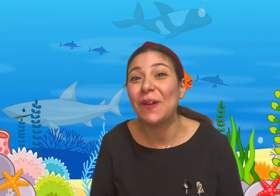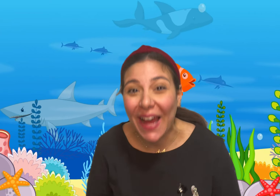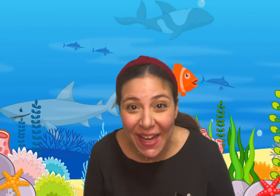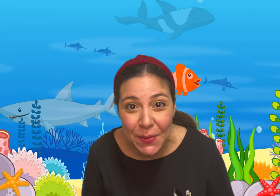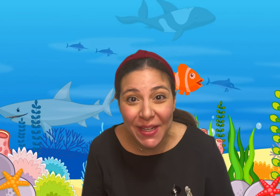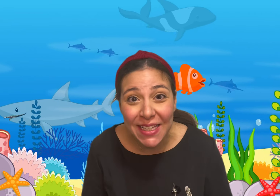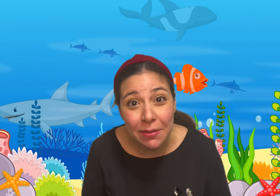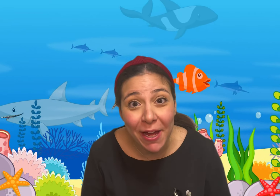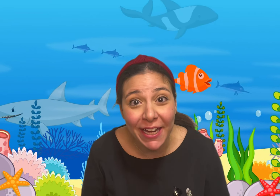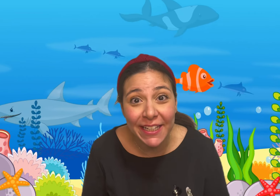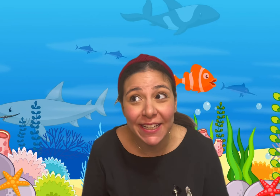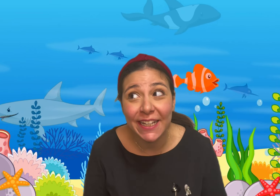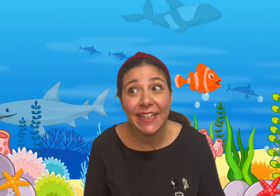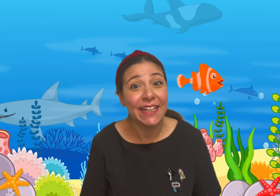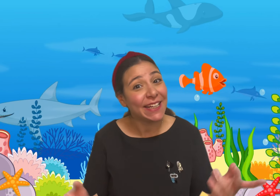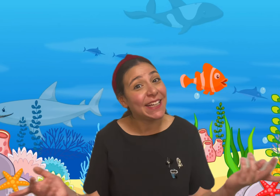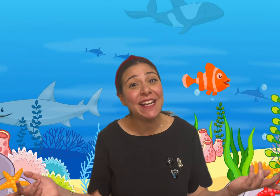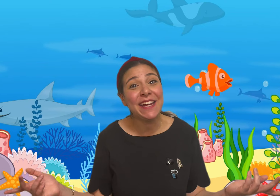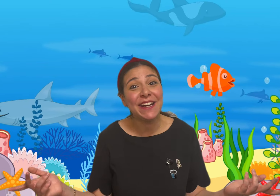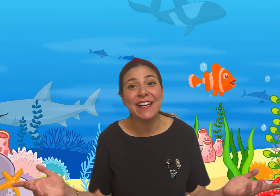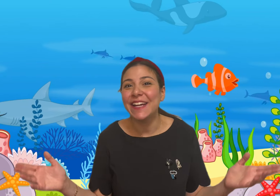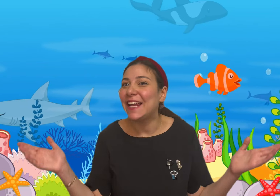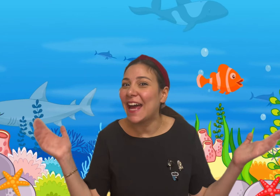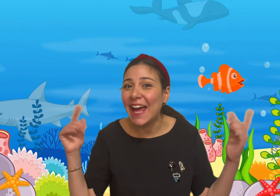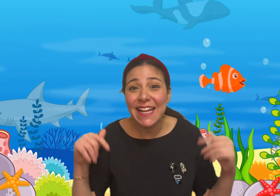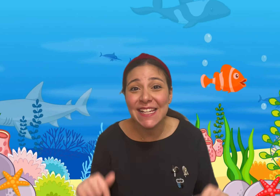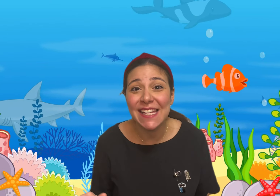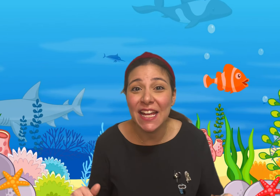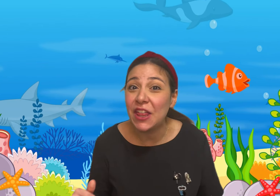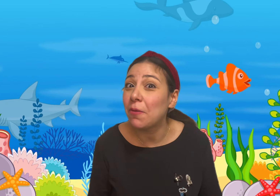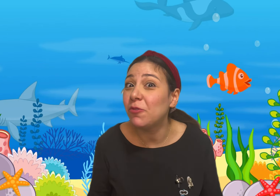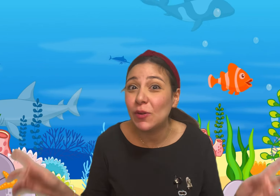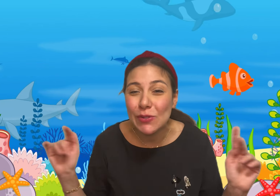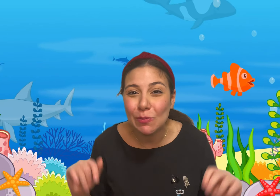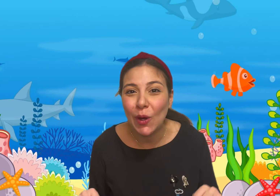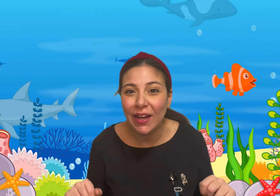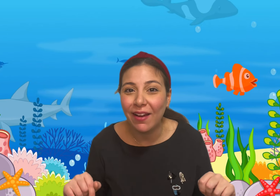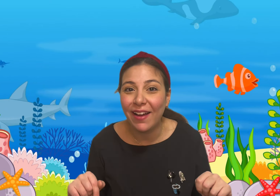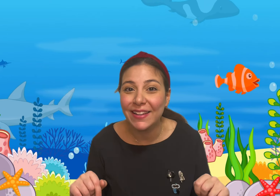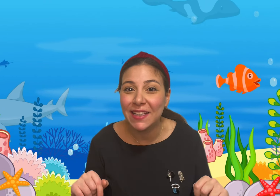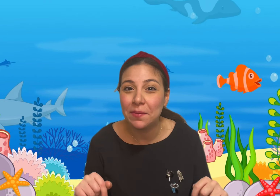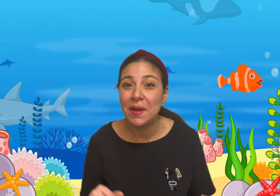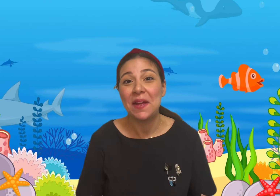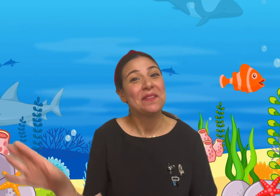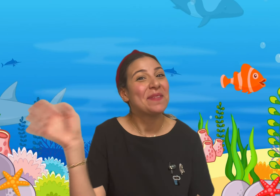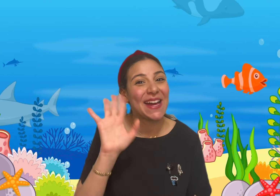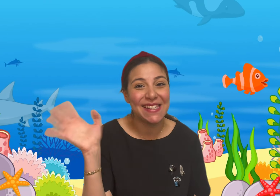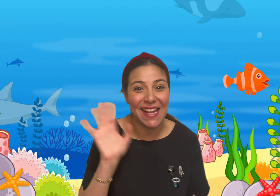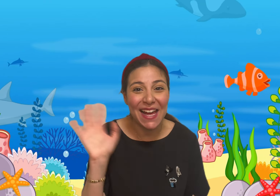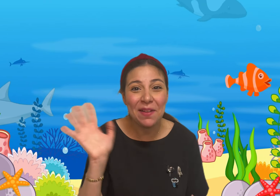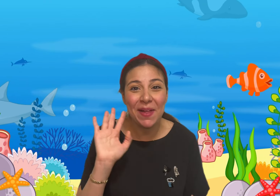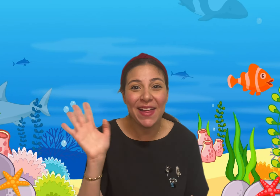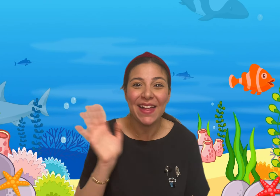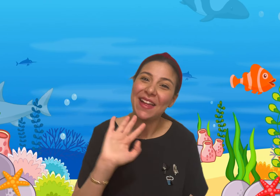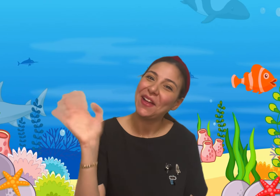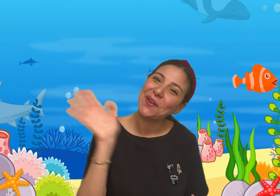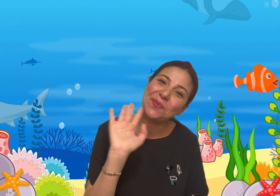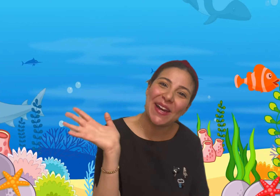والحيوانات البحرية لنرى إلى أين سنذهب في الأسبوع القادم مع السلامة مع